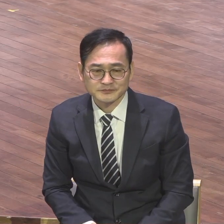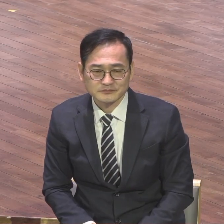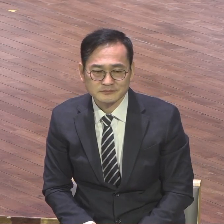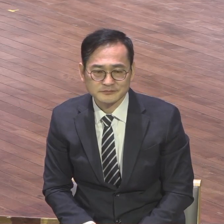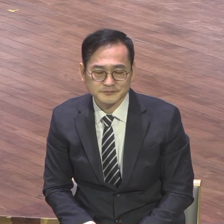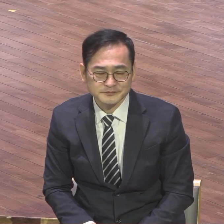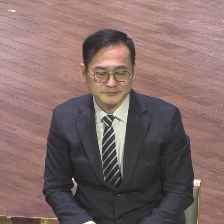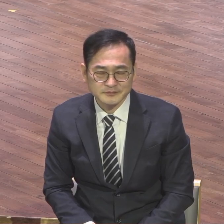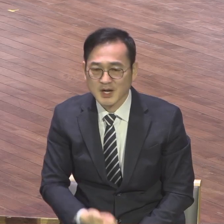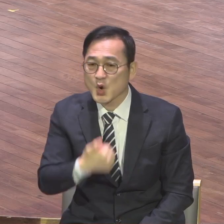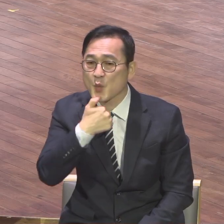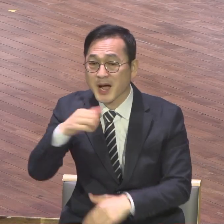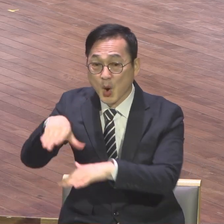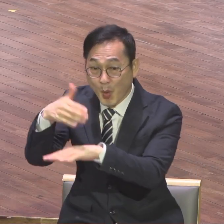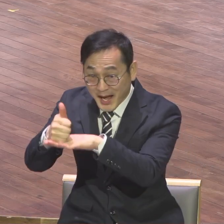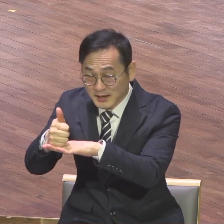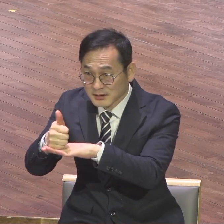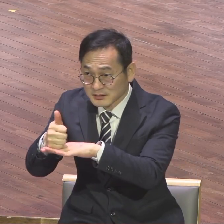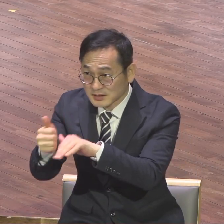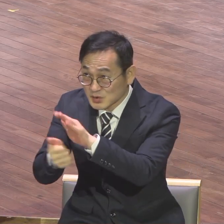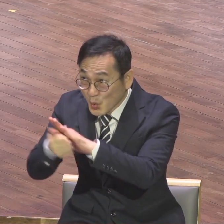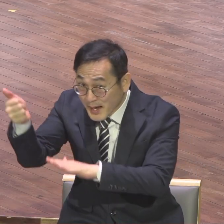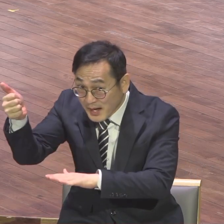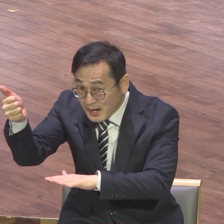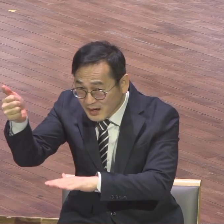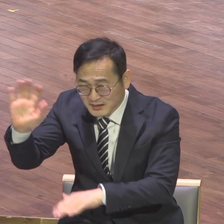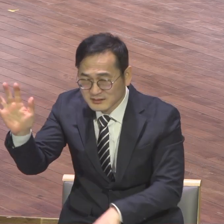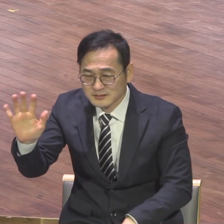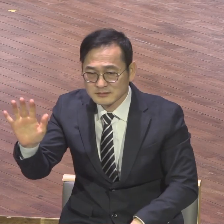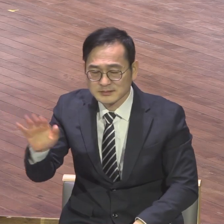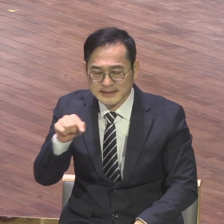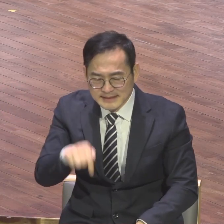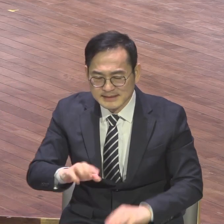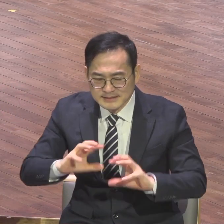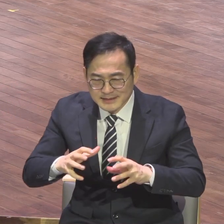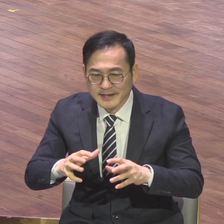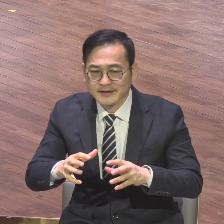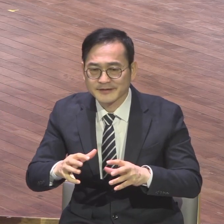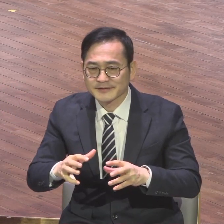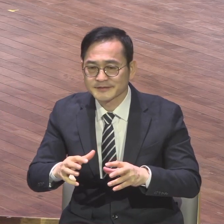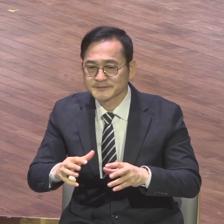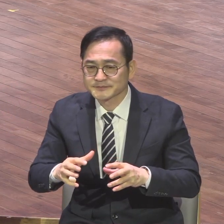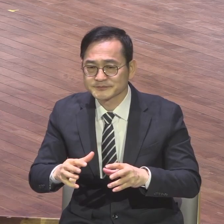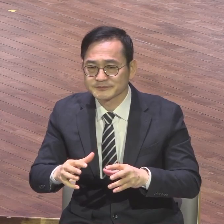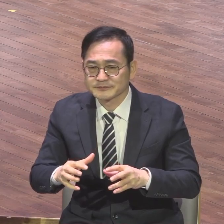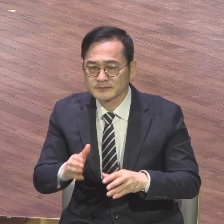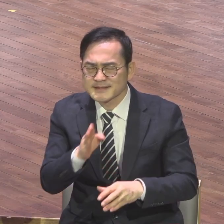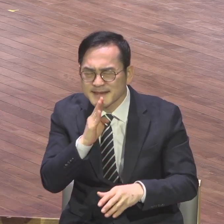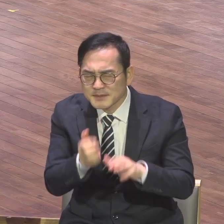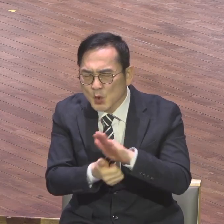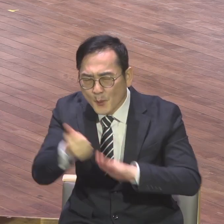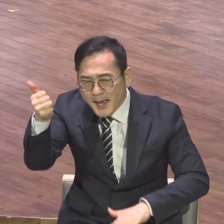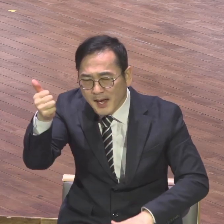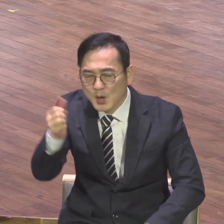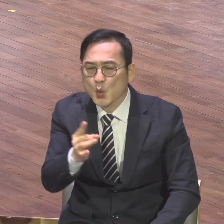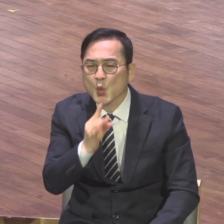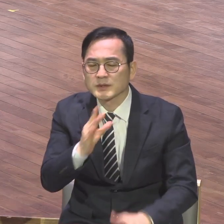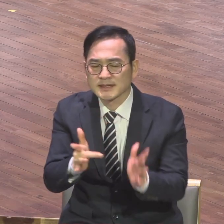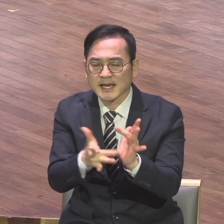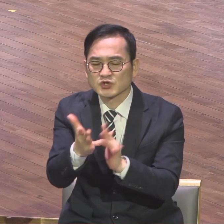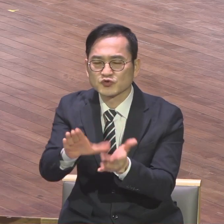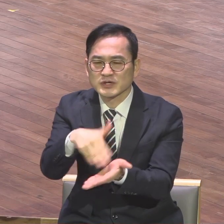황제가 참 소망을 주는 것이 아니고 이 땅에 우리가 가져야 할 유일한 소망은 오직